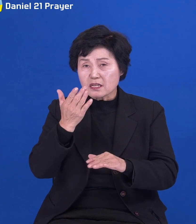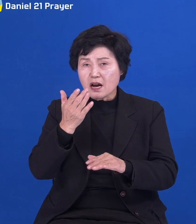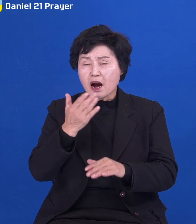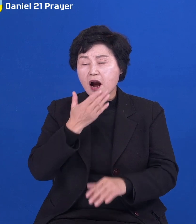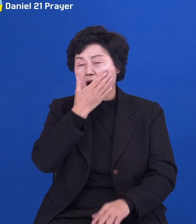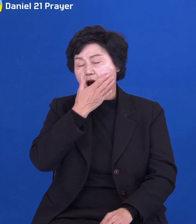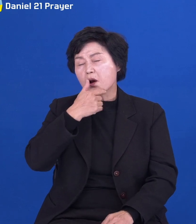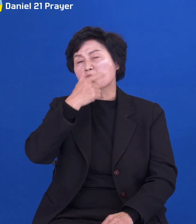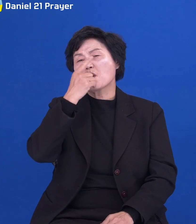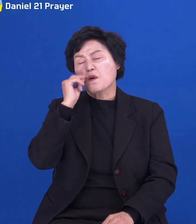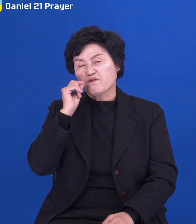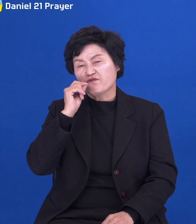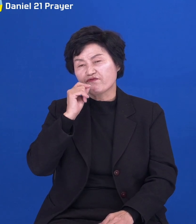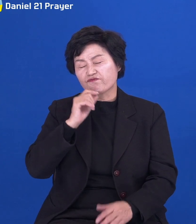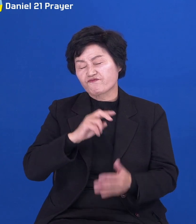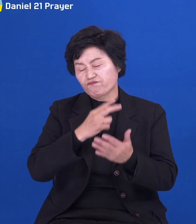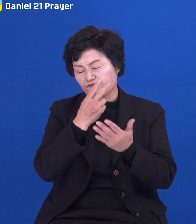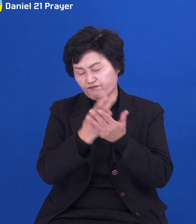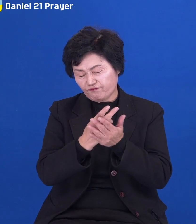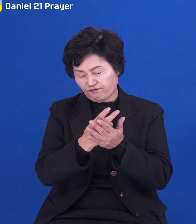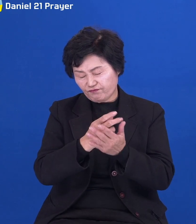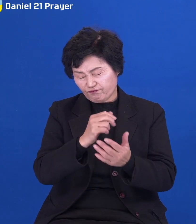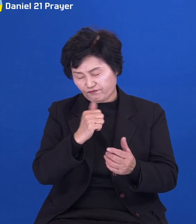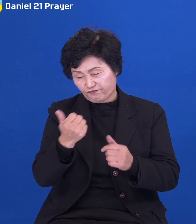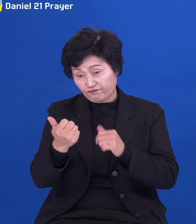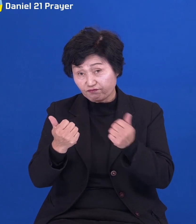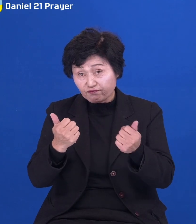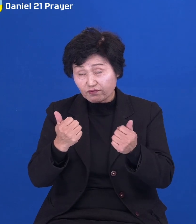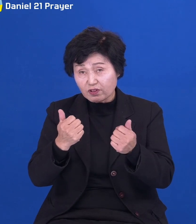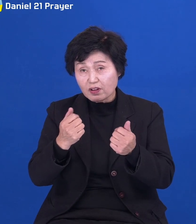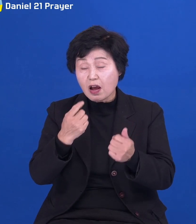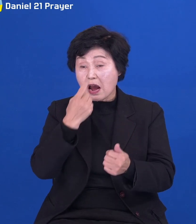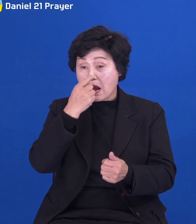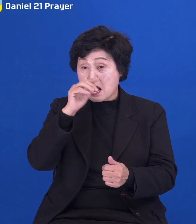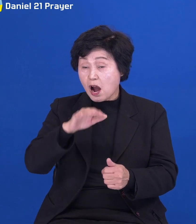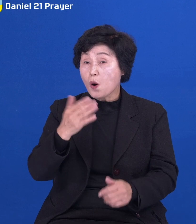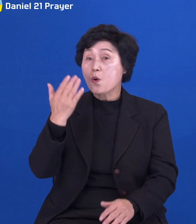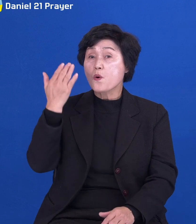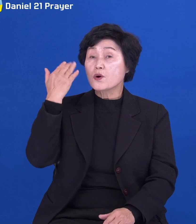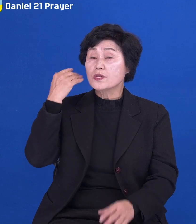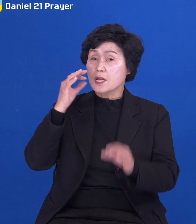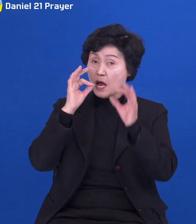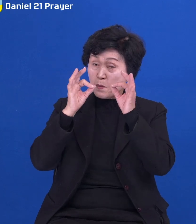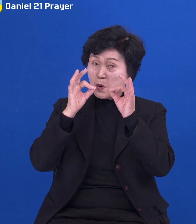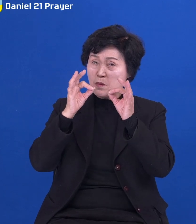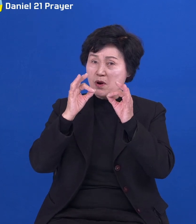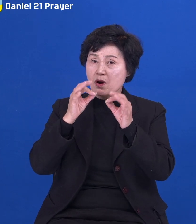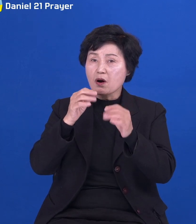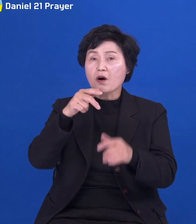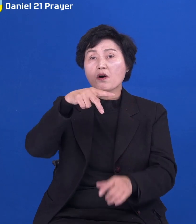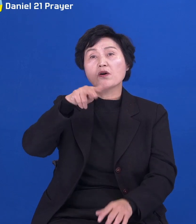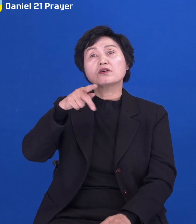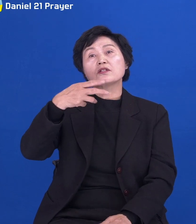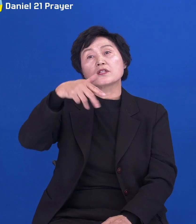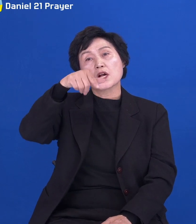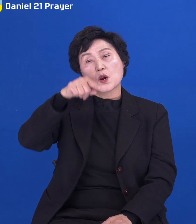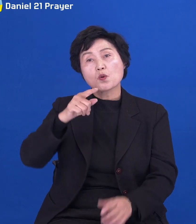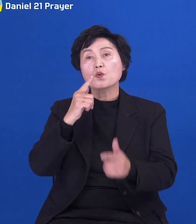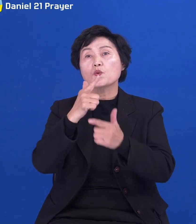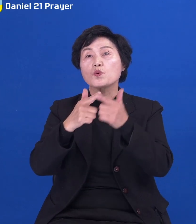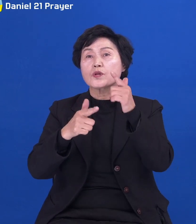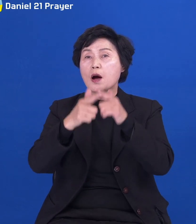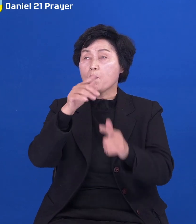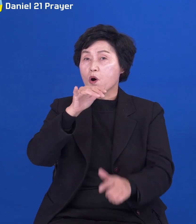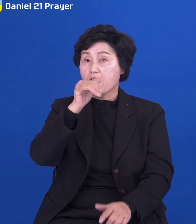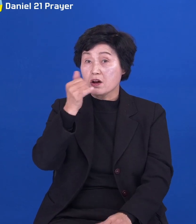쓰러져 죽어나갔어요. 학원 뒷산에는 보면요 하얀 살구나무가 있는데요. 그 언덕 너머는